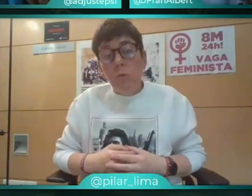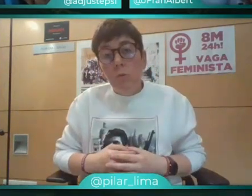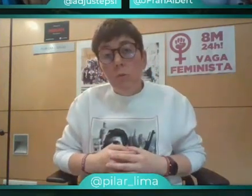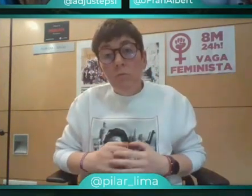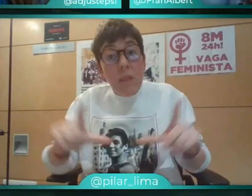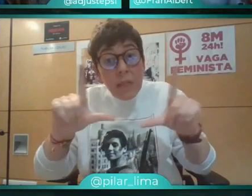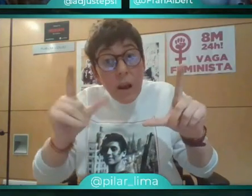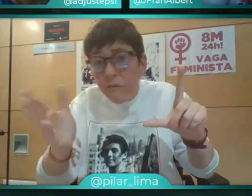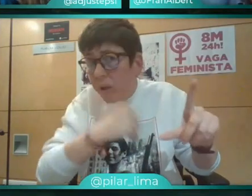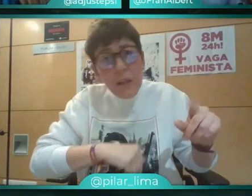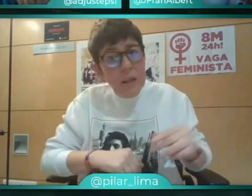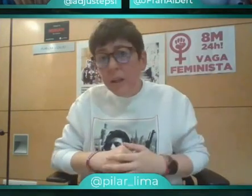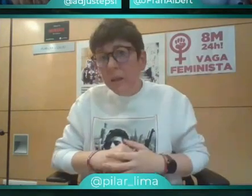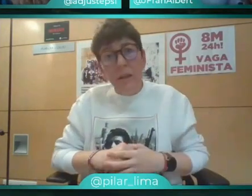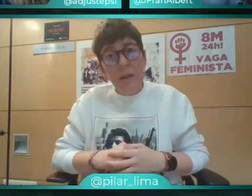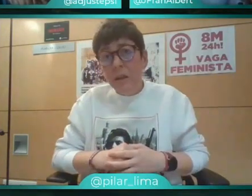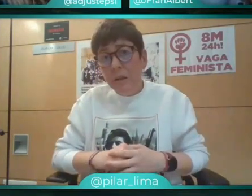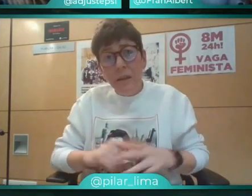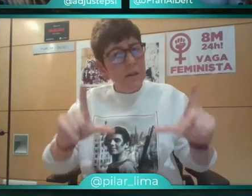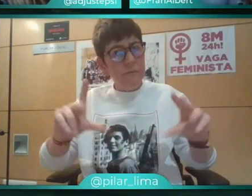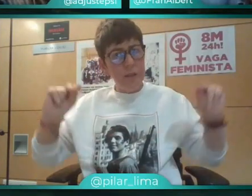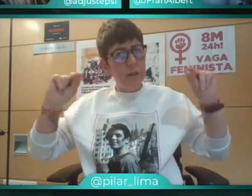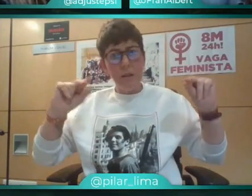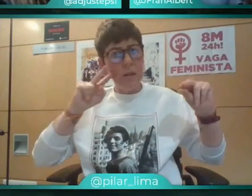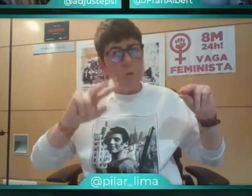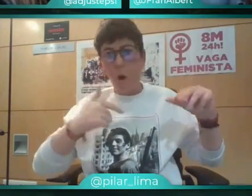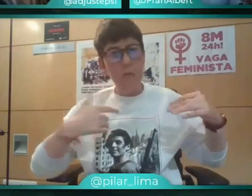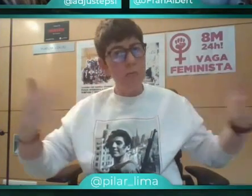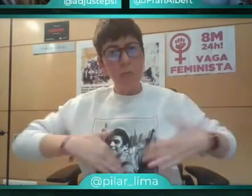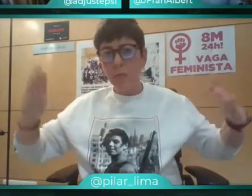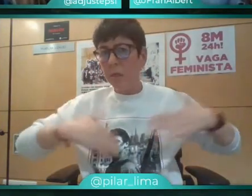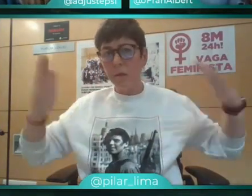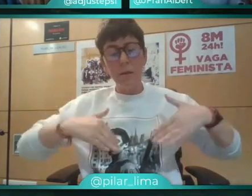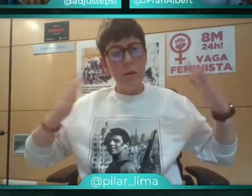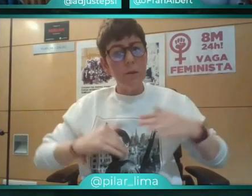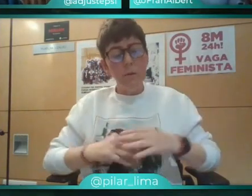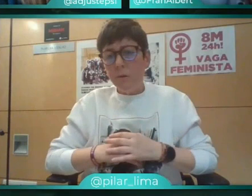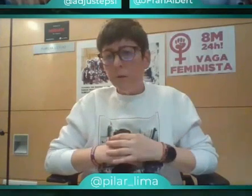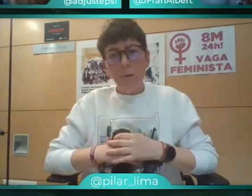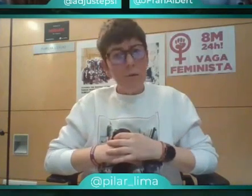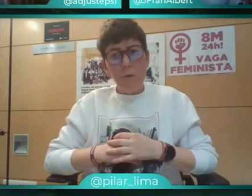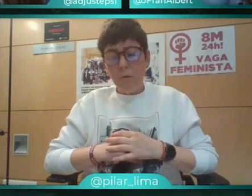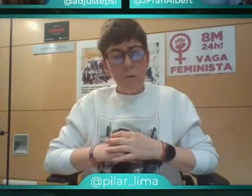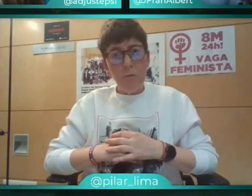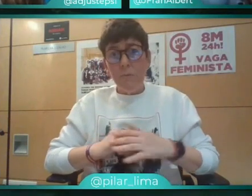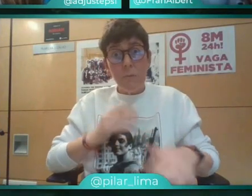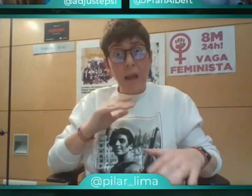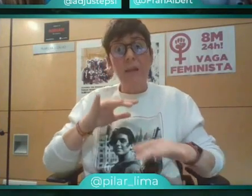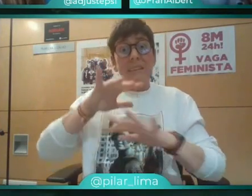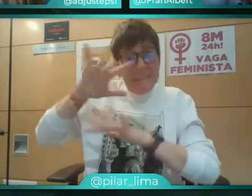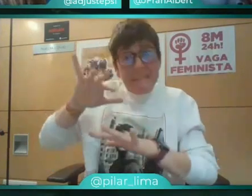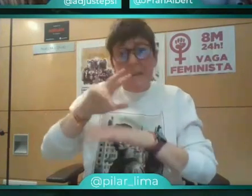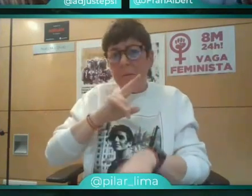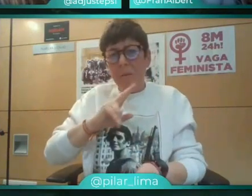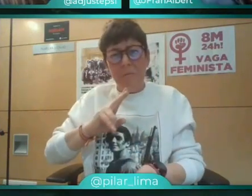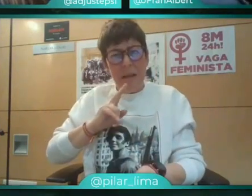comunicativos y claro pero bueno en la televisión yo ya no la veo yo en mi casa yo no lo pongo